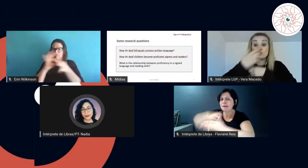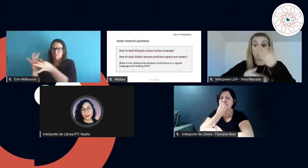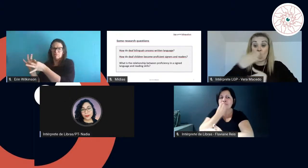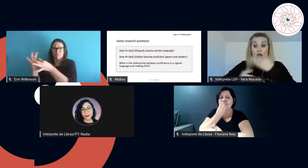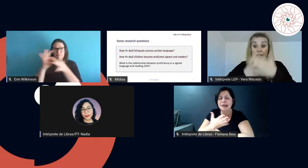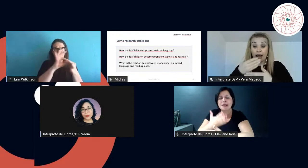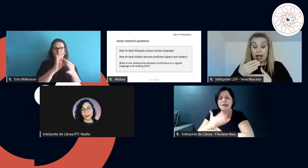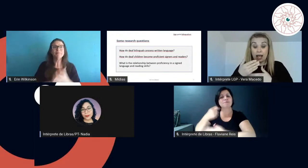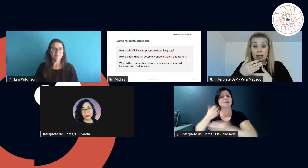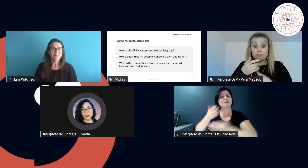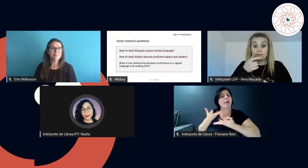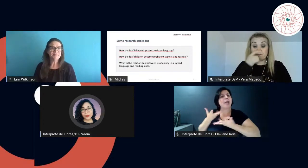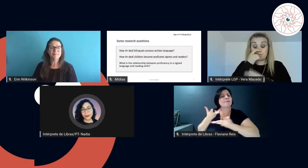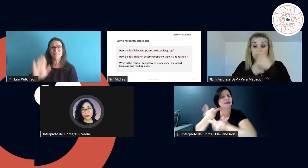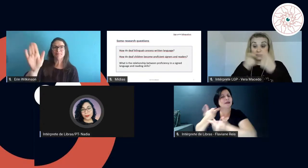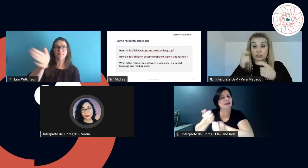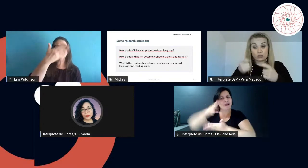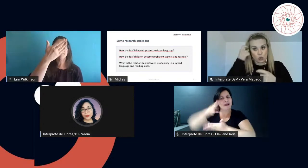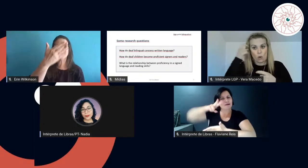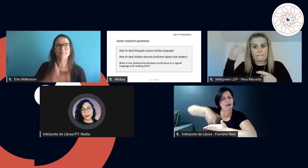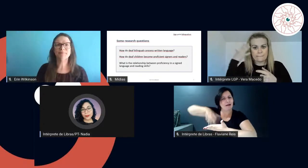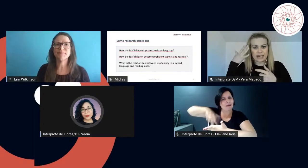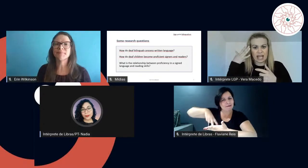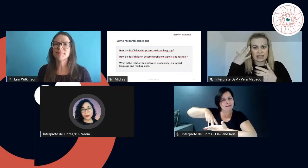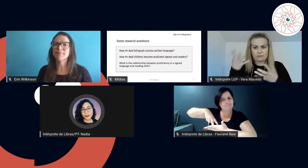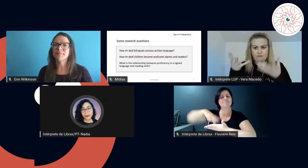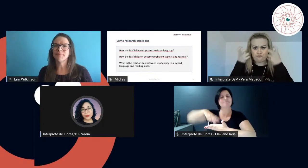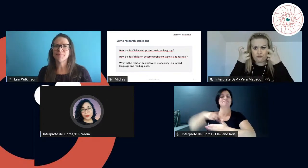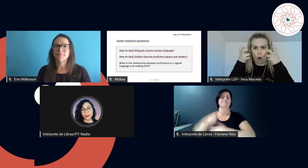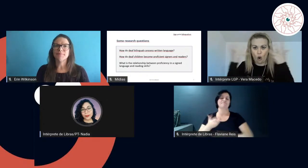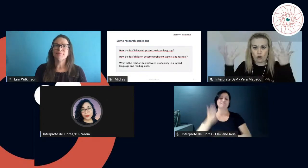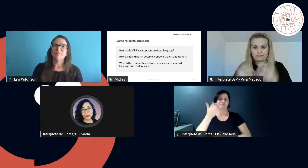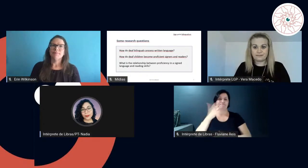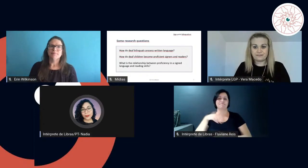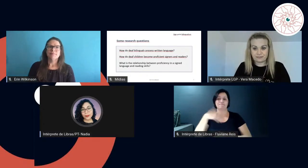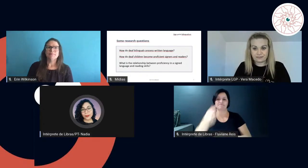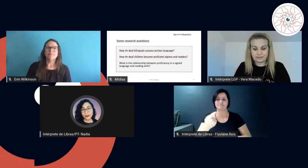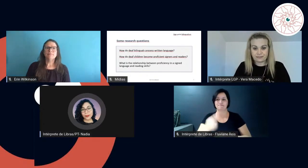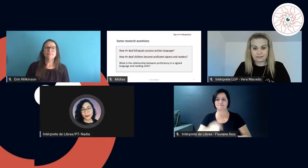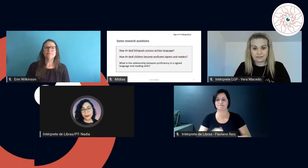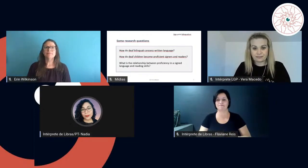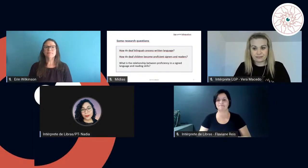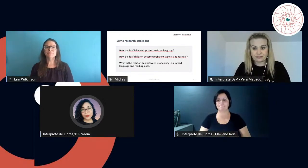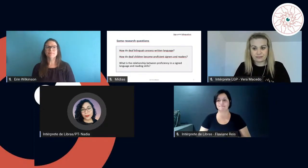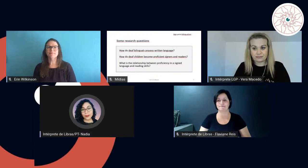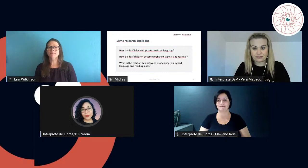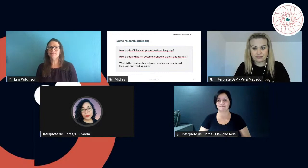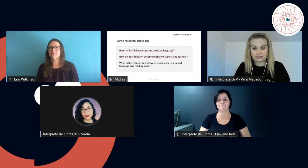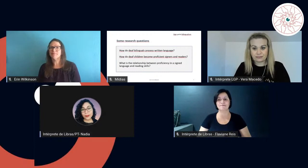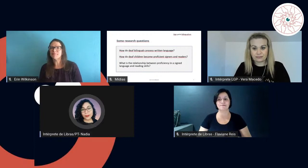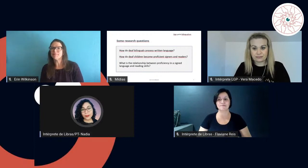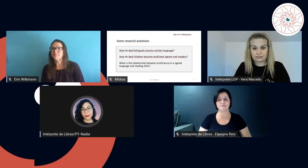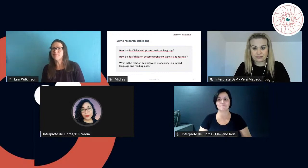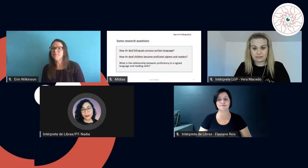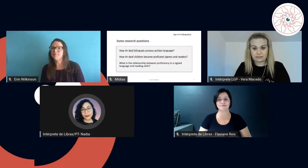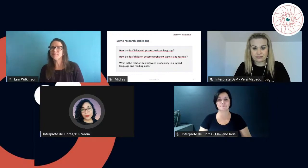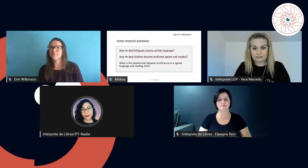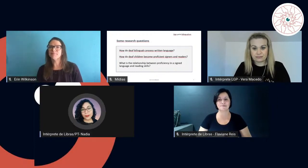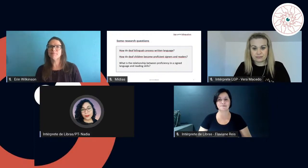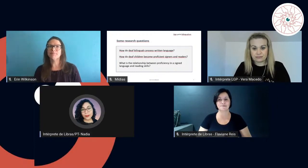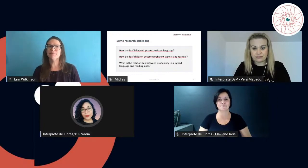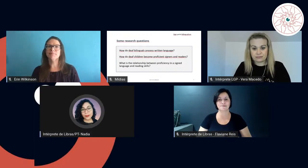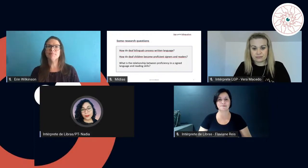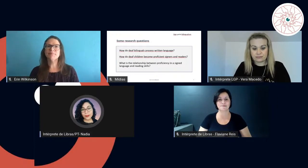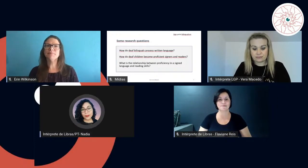indivíduos que compreendem, adquirem a sua primeira língua e têm uma base forte paraa aquisição